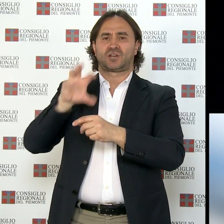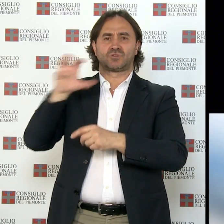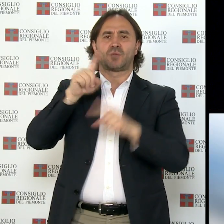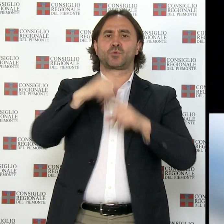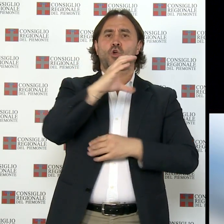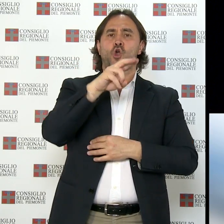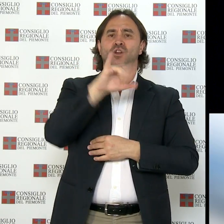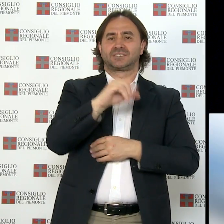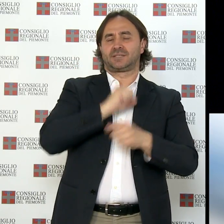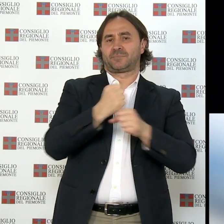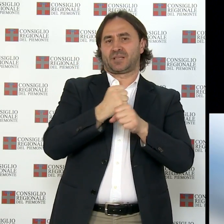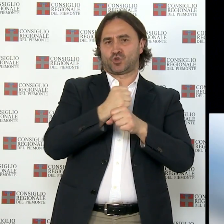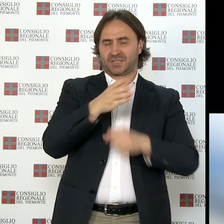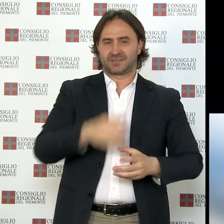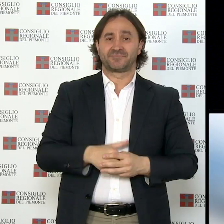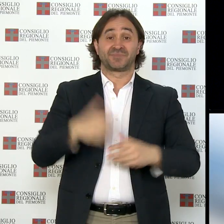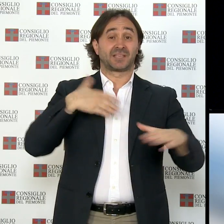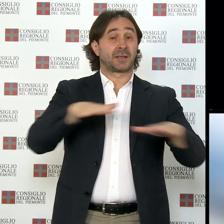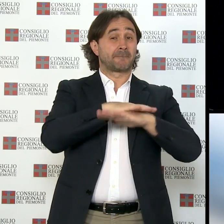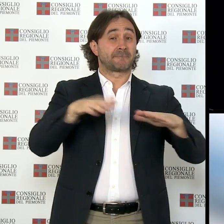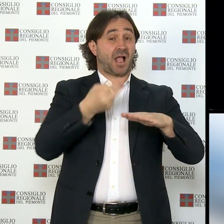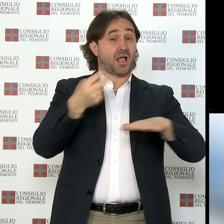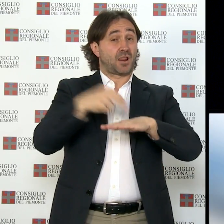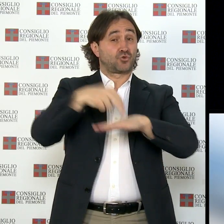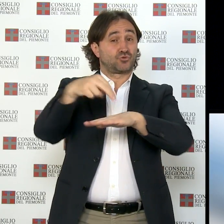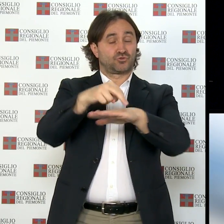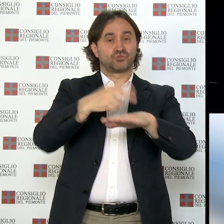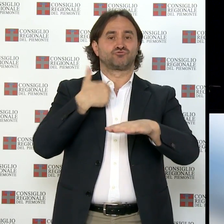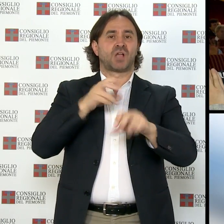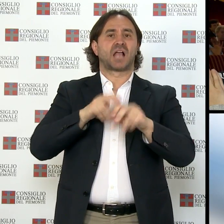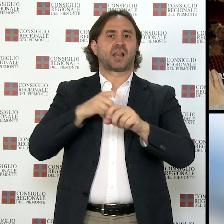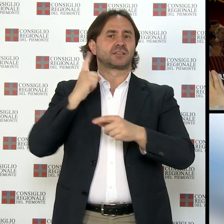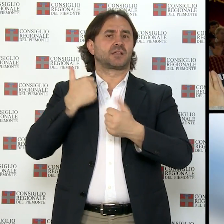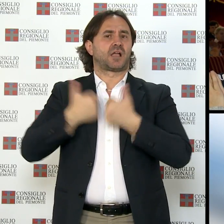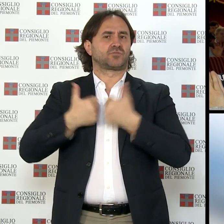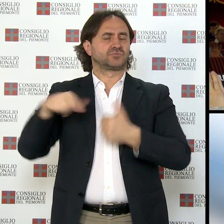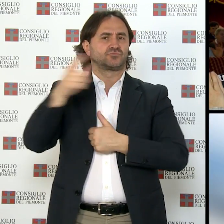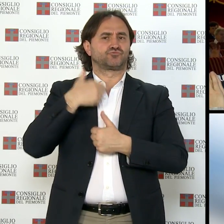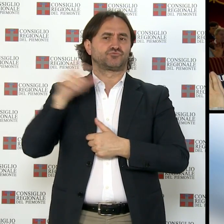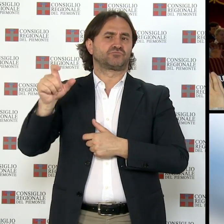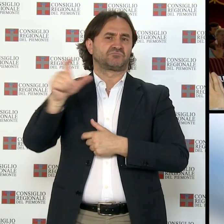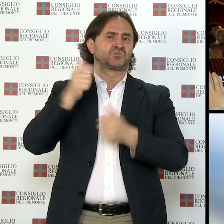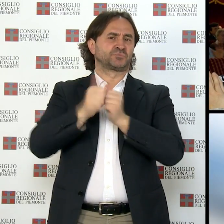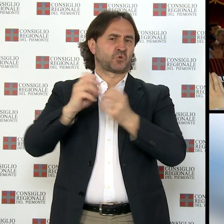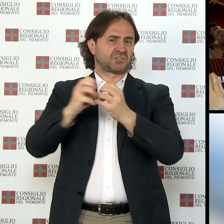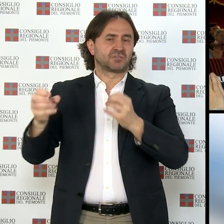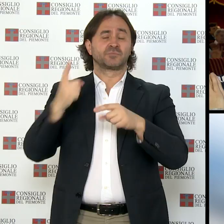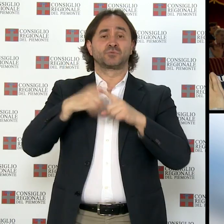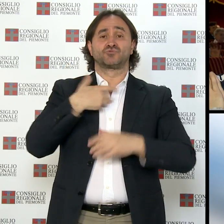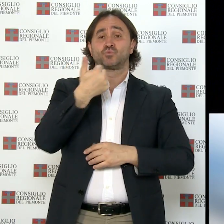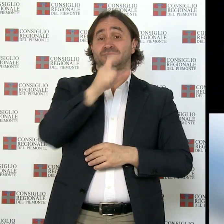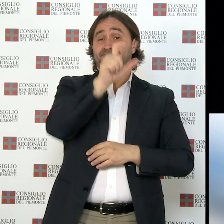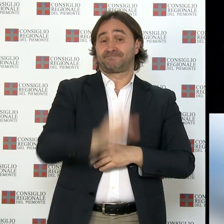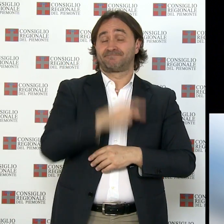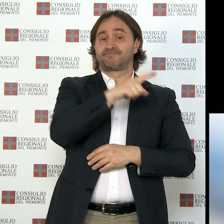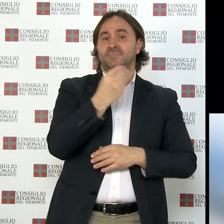Piemonte. Sul palco anche numerosi giovani atleti agonisti di diverse discipline e una nutrizionista che ha tenuto una